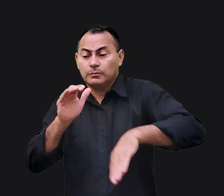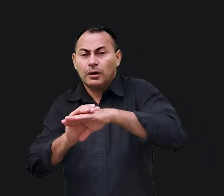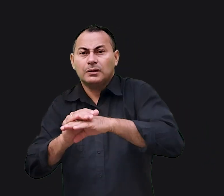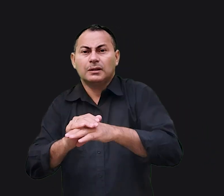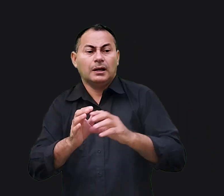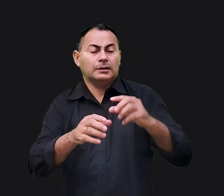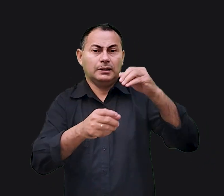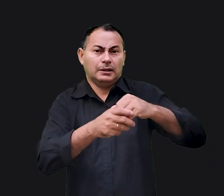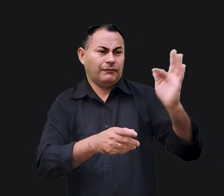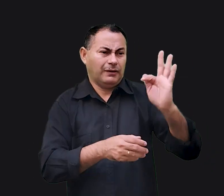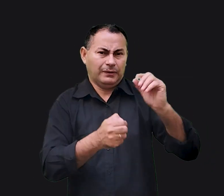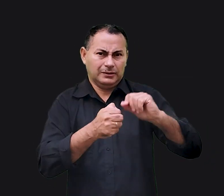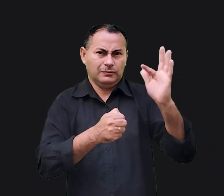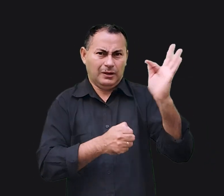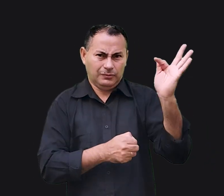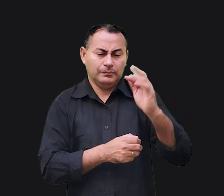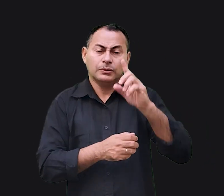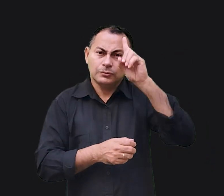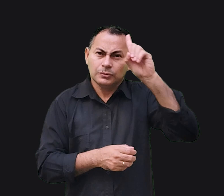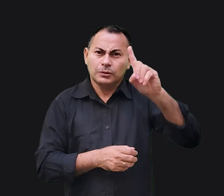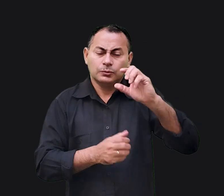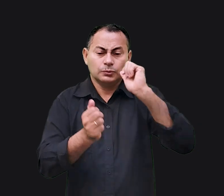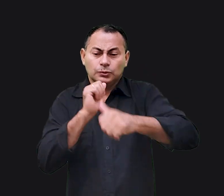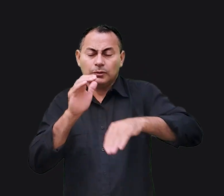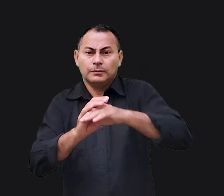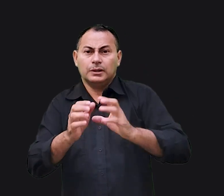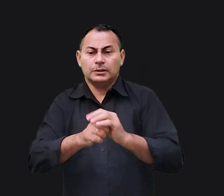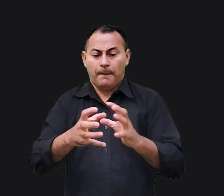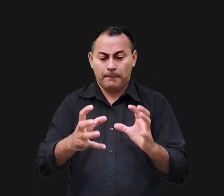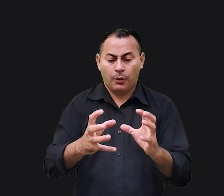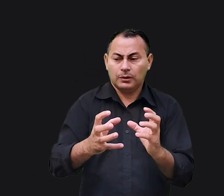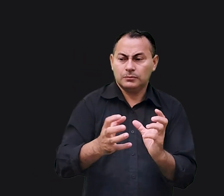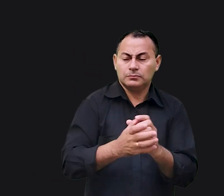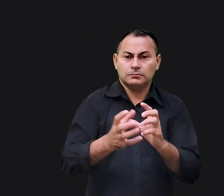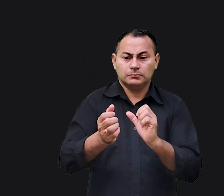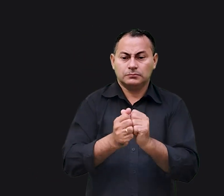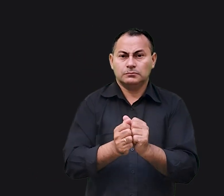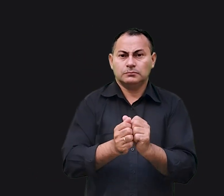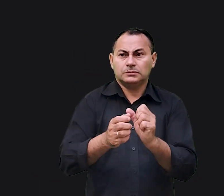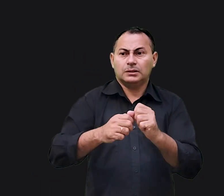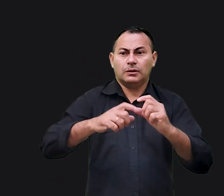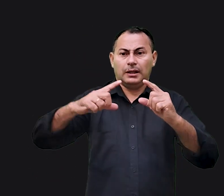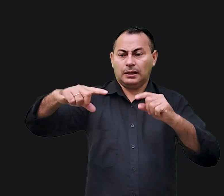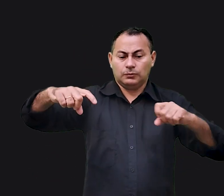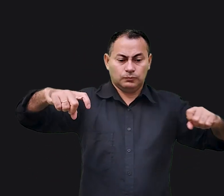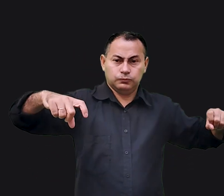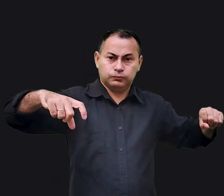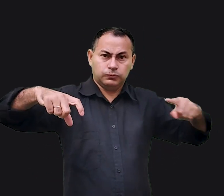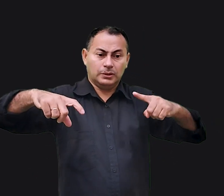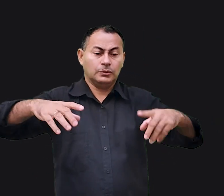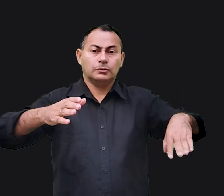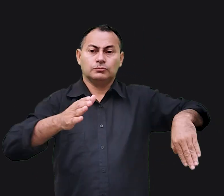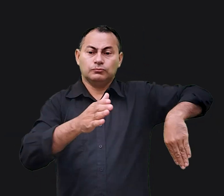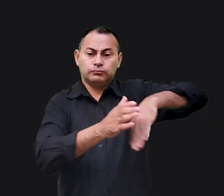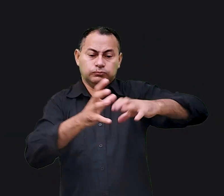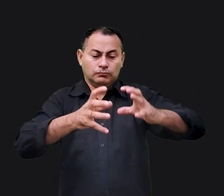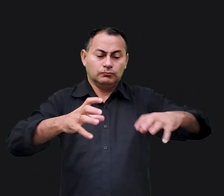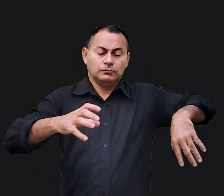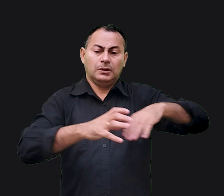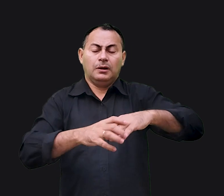na faculdade. Uma vez durante o jogo, ajeitei a bola no campo para cobrar uma lateral. Só que quando chutei a bola, que estava sobre